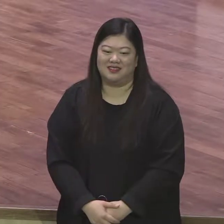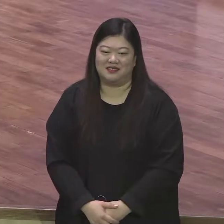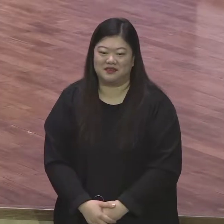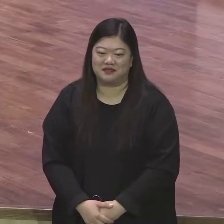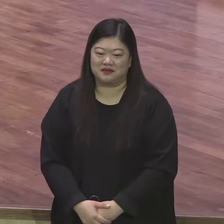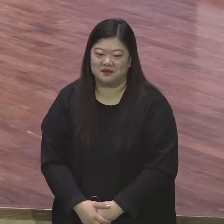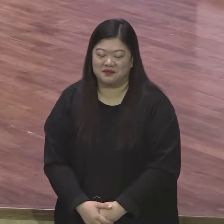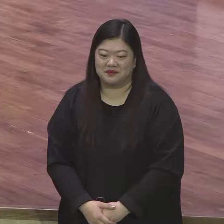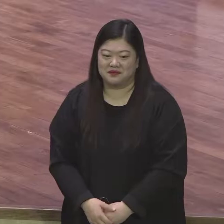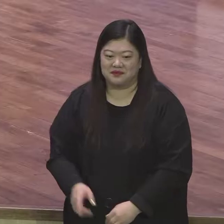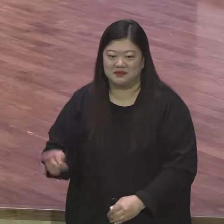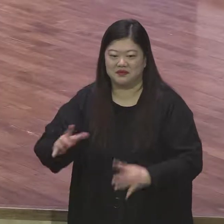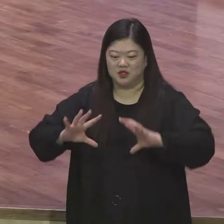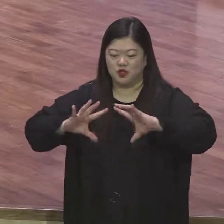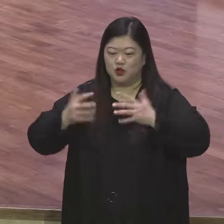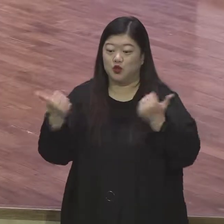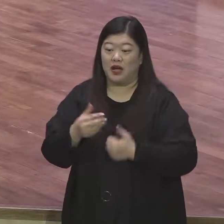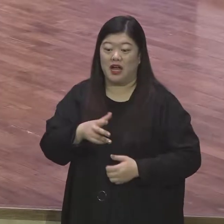다들